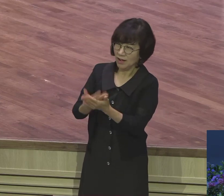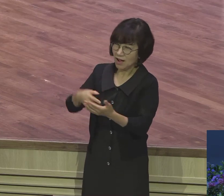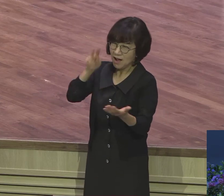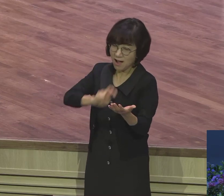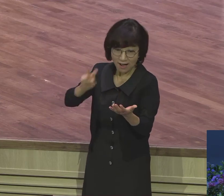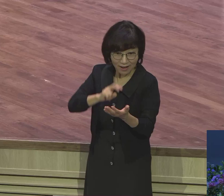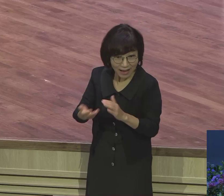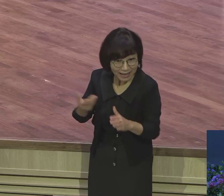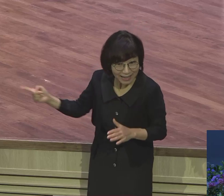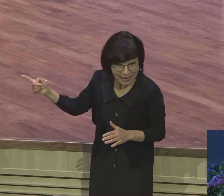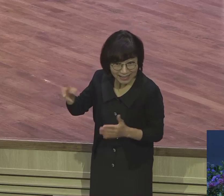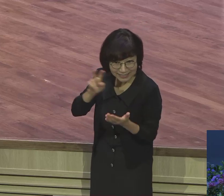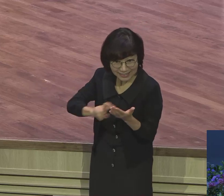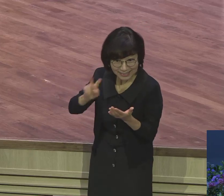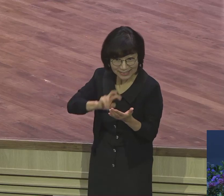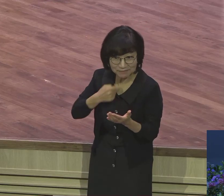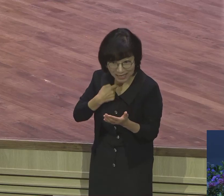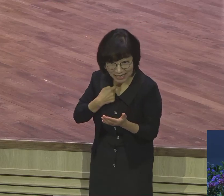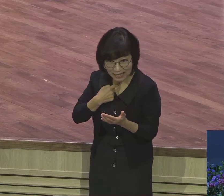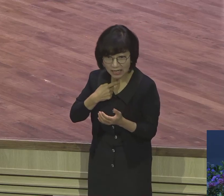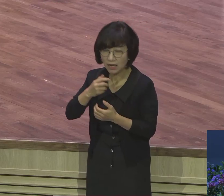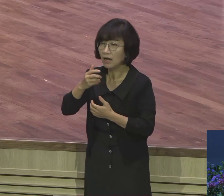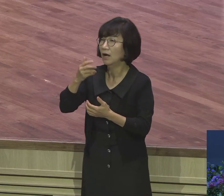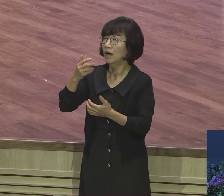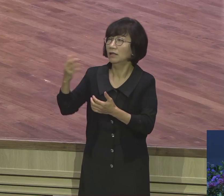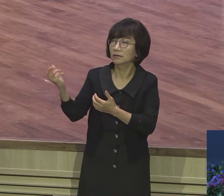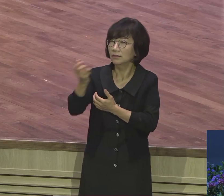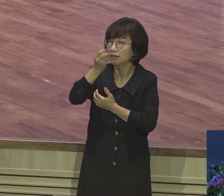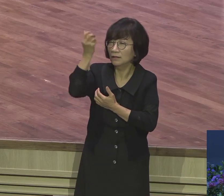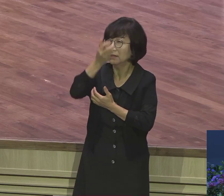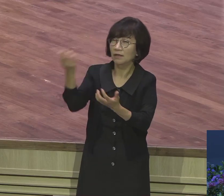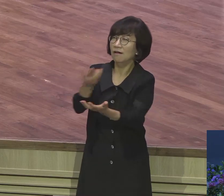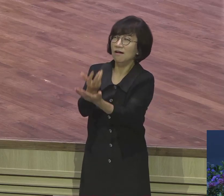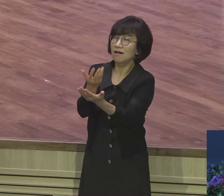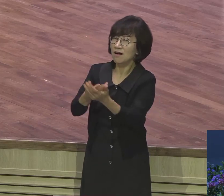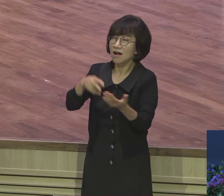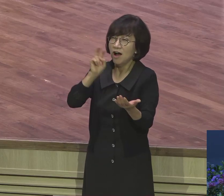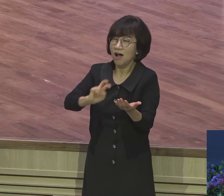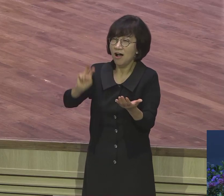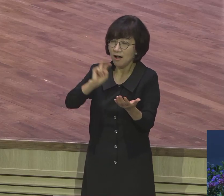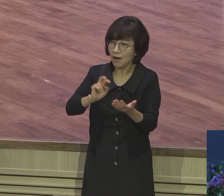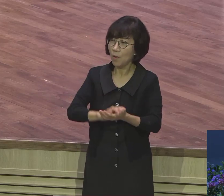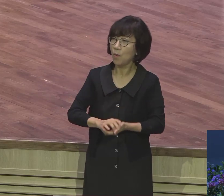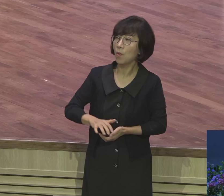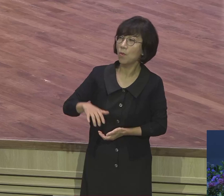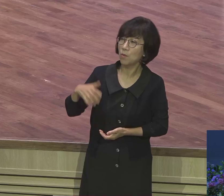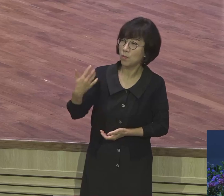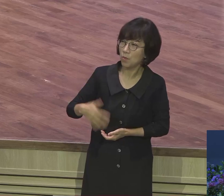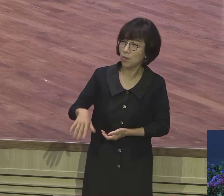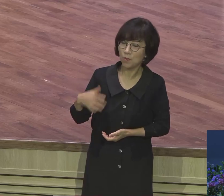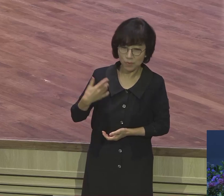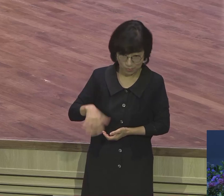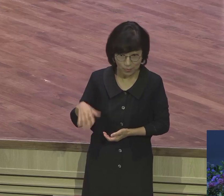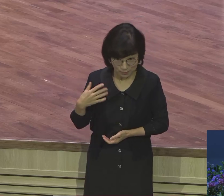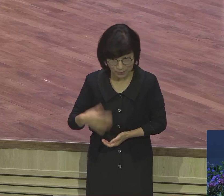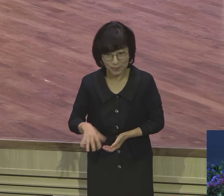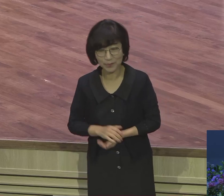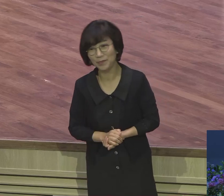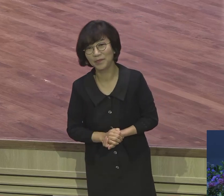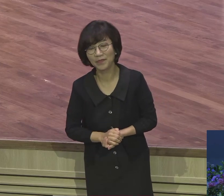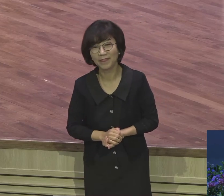조업사사 안 그러면 살 수가 없어요. 얼마나 복잡합니까 세상에 얼마나 피곤한 세상이냐고요. 그래서